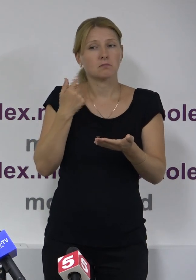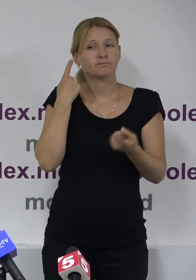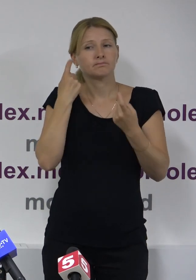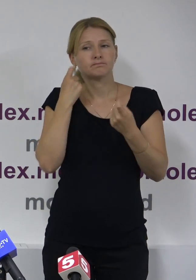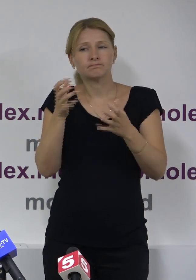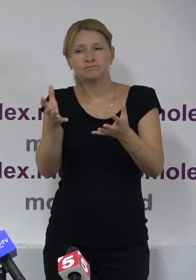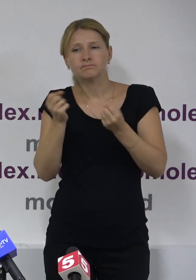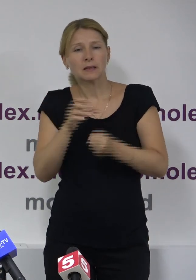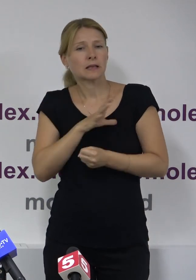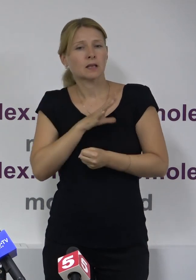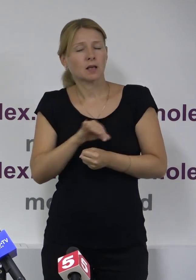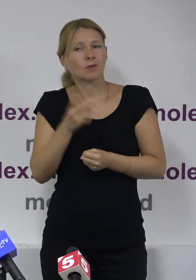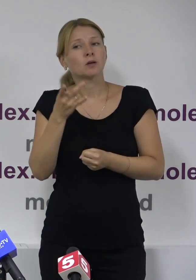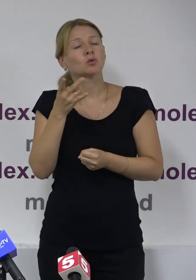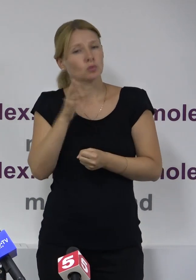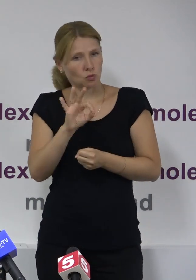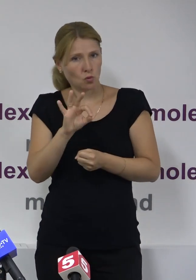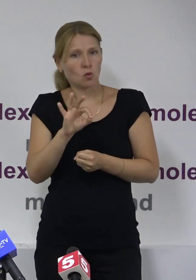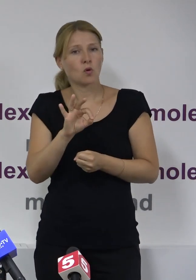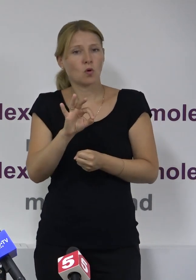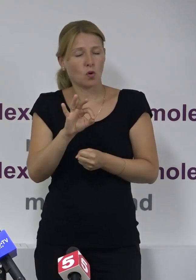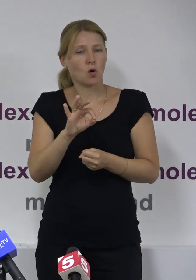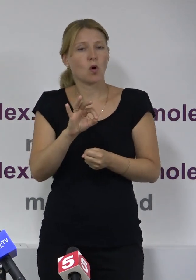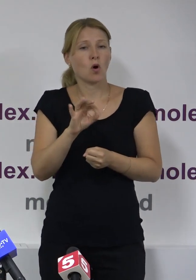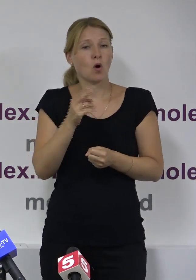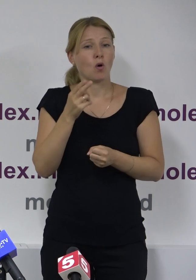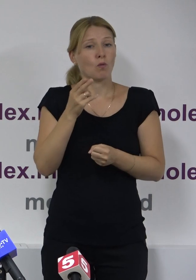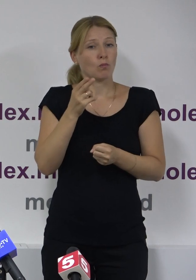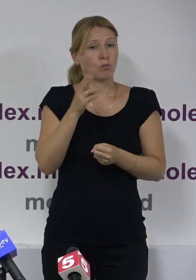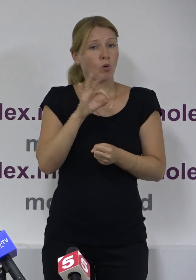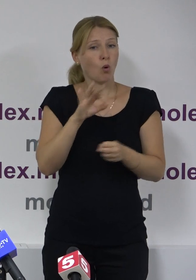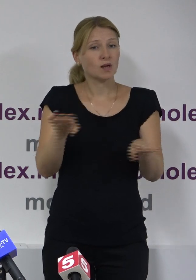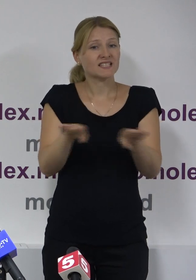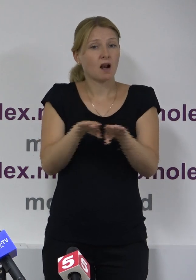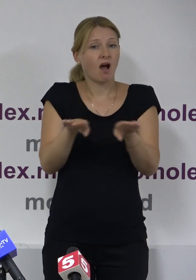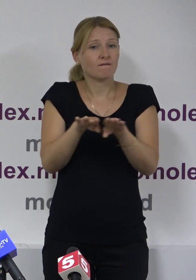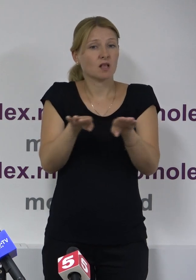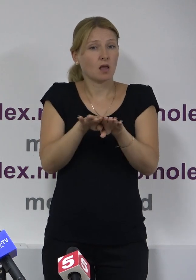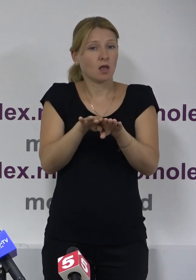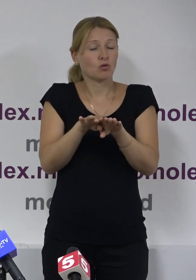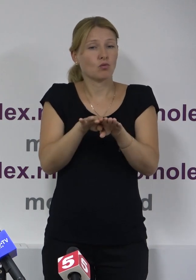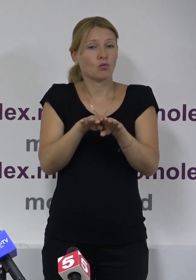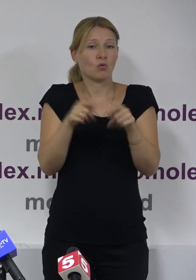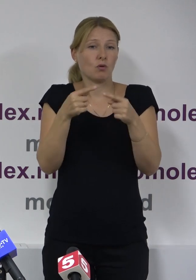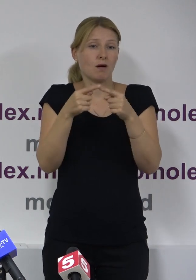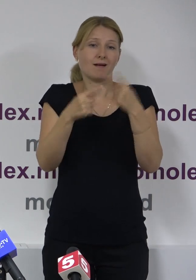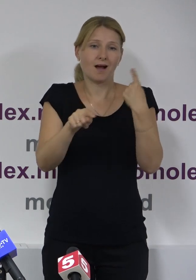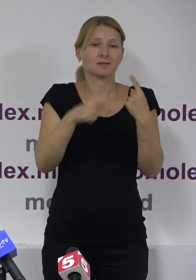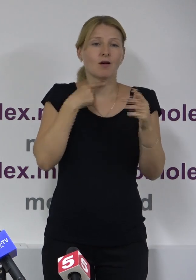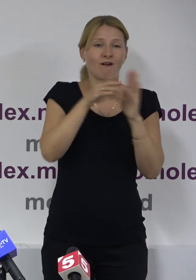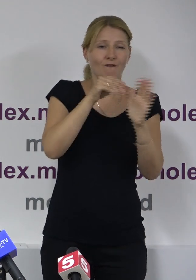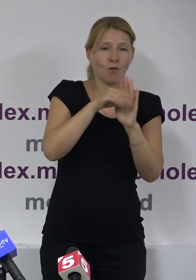dar iarăși ca să fie clar pentru toți cetățenii, comparativ cu alte scrutinii la alegerile prezidențiale,